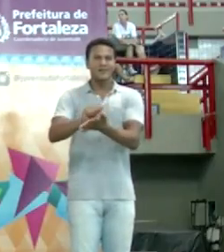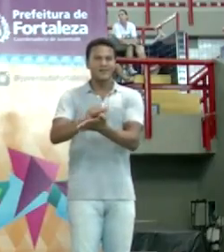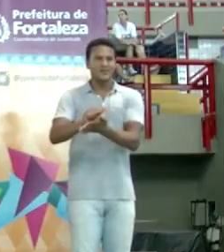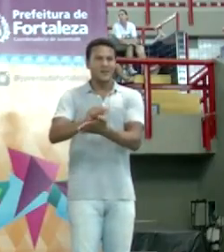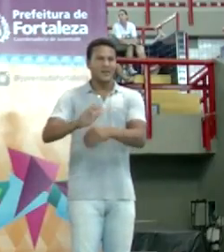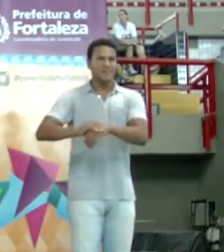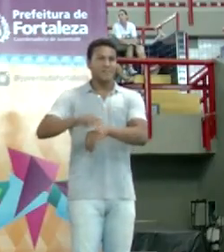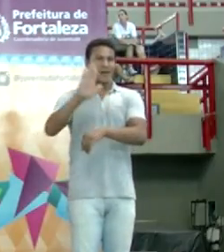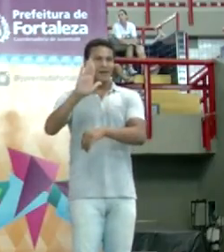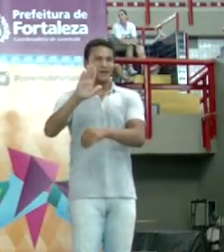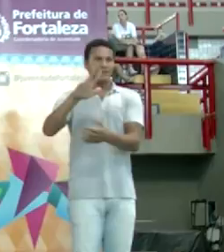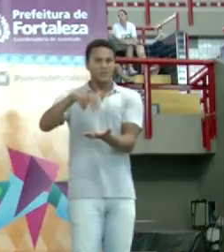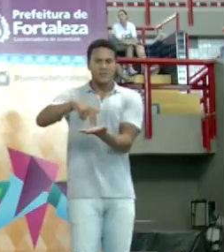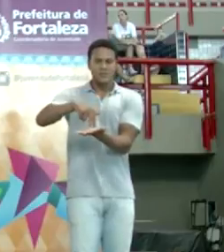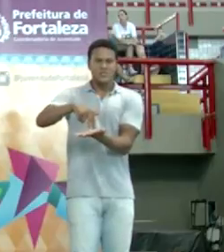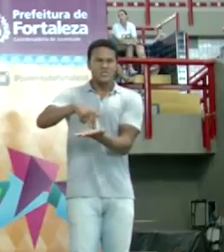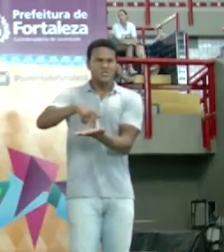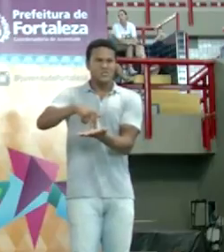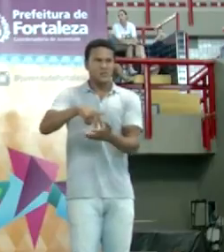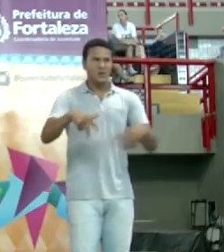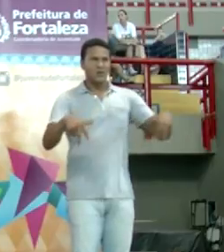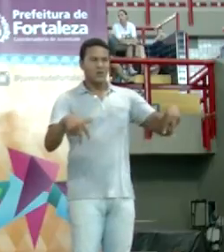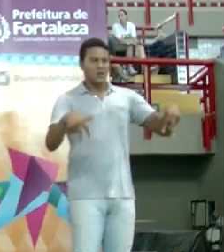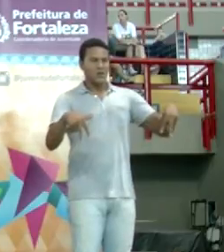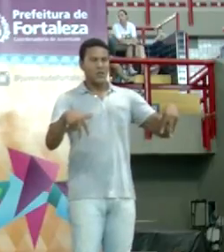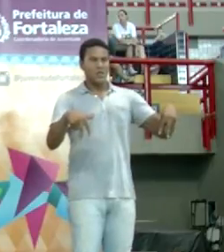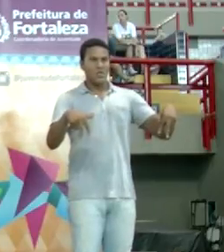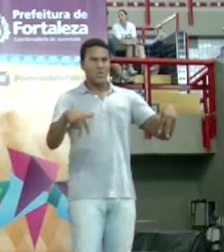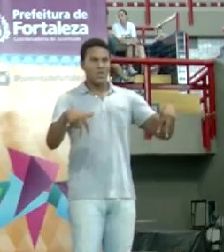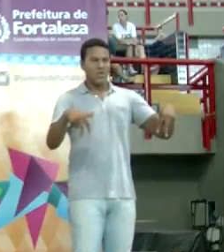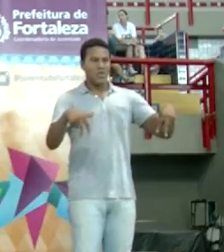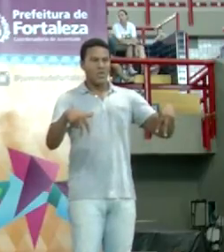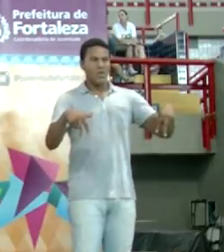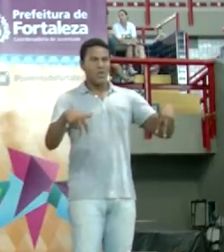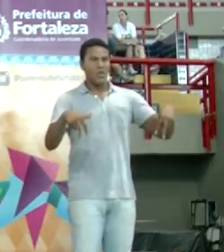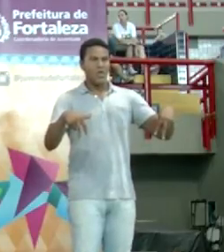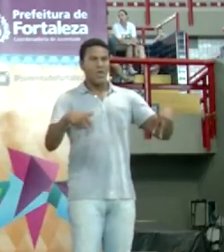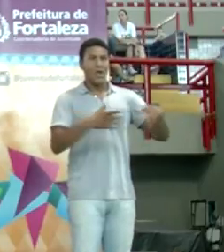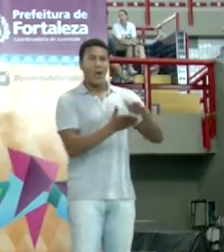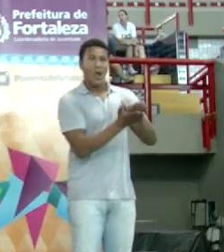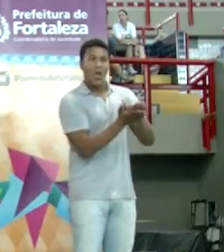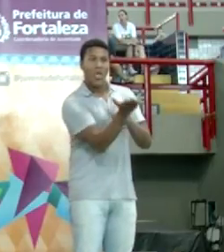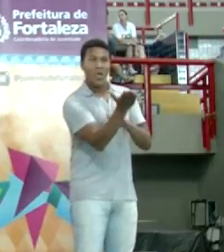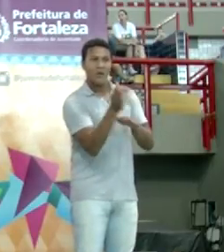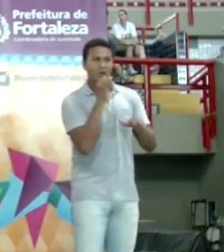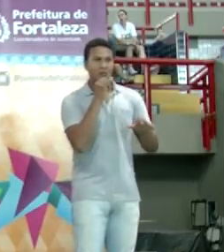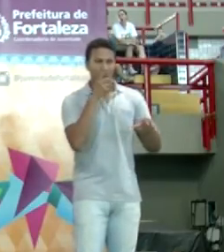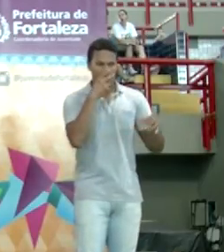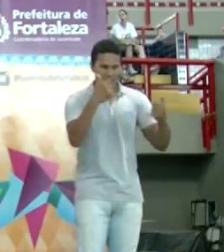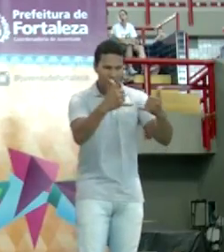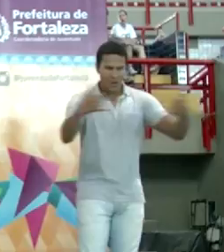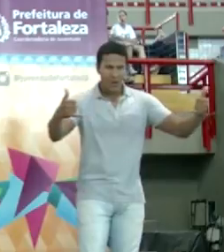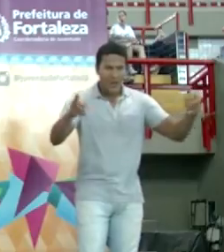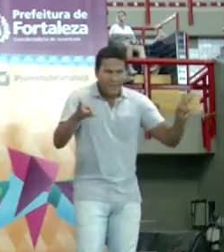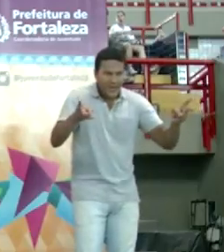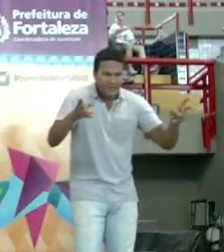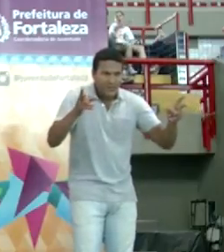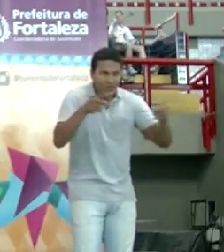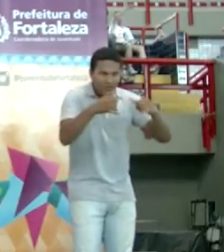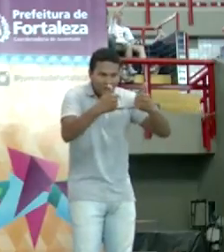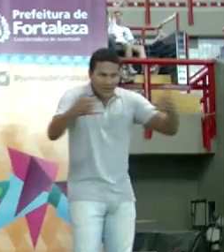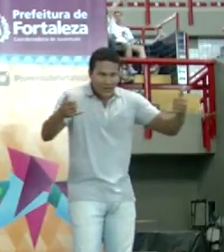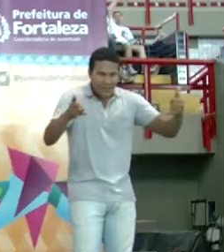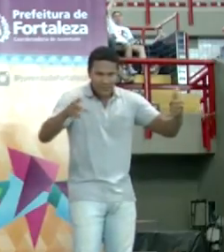ficar espantado e vai entender. Preste atenção. O fio que eu seguro é o mesmo fio que outra pessoa segura ou